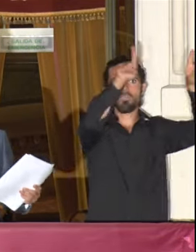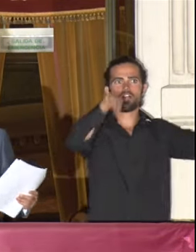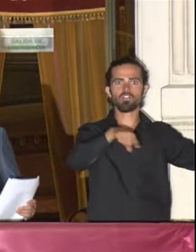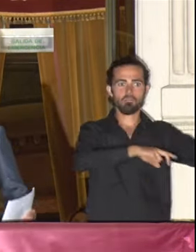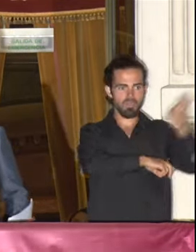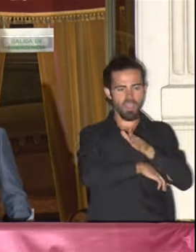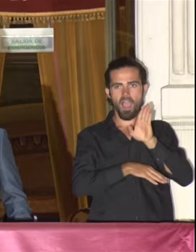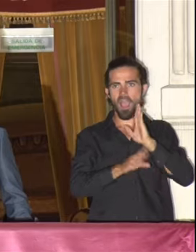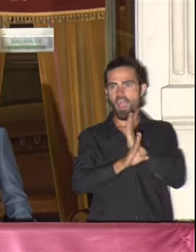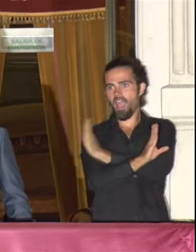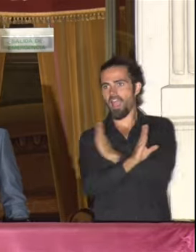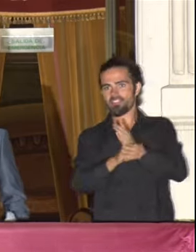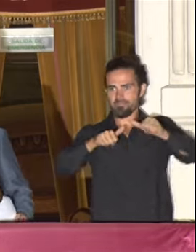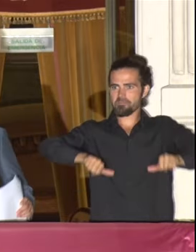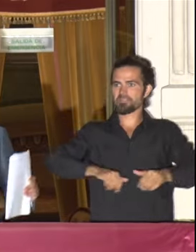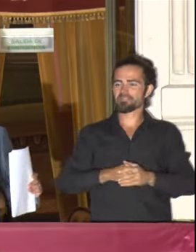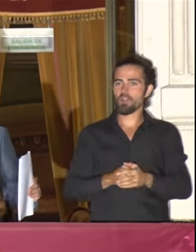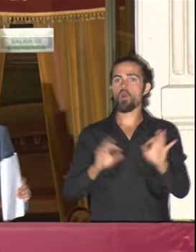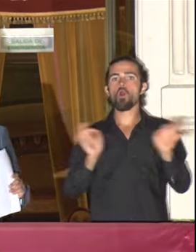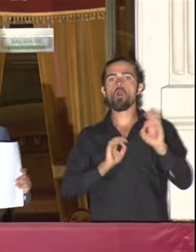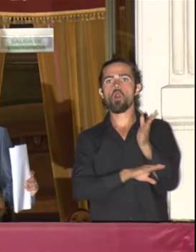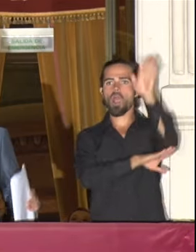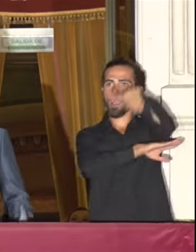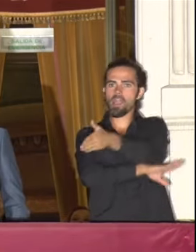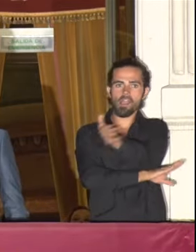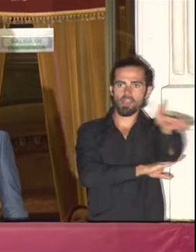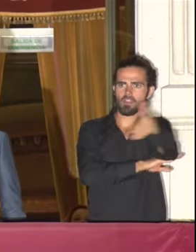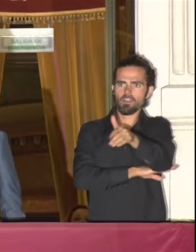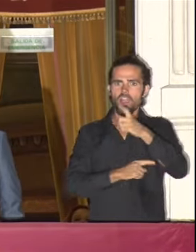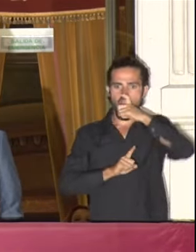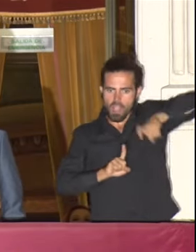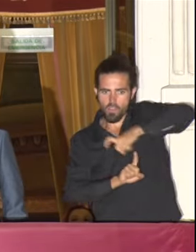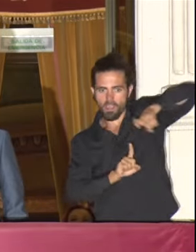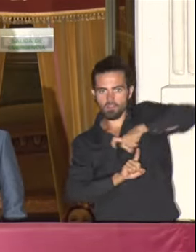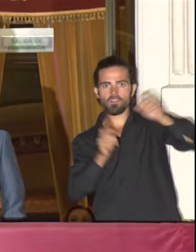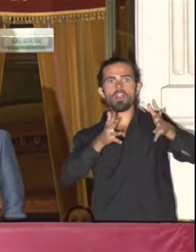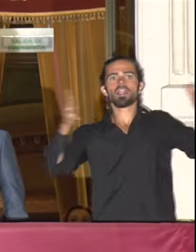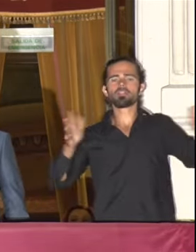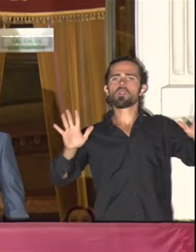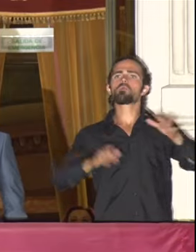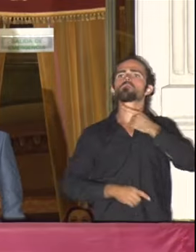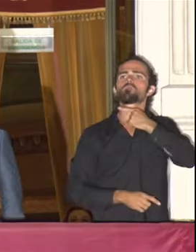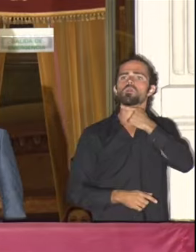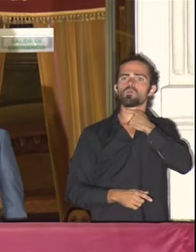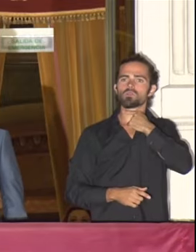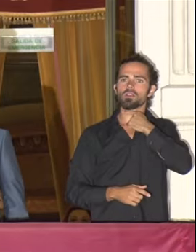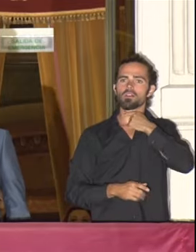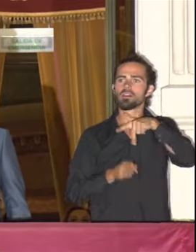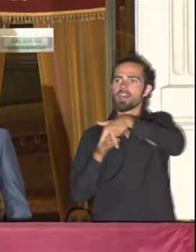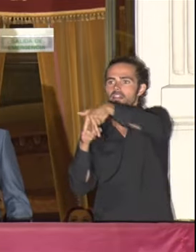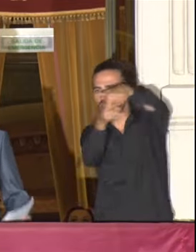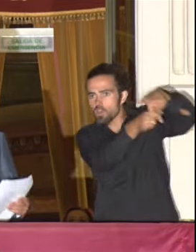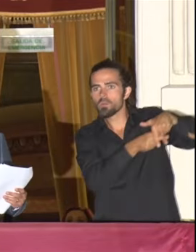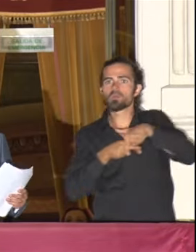McDonald's. Y bueno, y no digamos nada de las atracciones, que cada año son muchísimo más grandes. Pero yo sigo montando en el Tío Vivo con mis amigos, porque